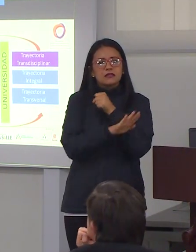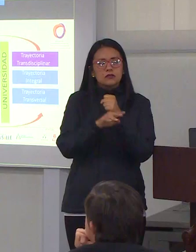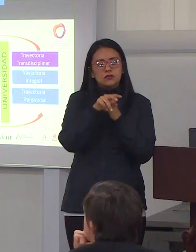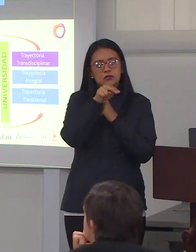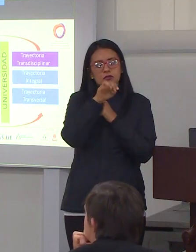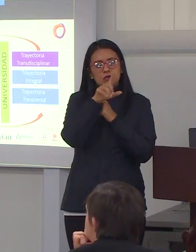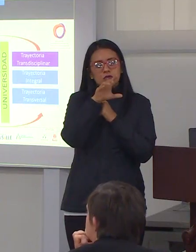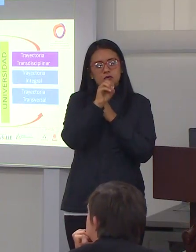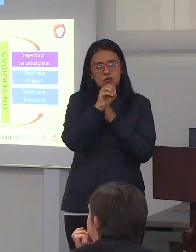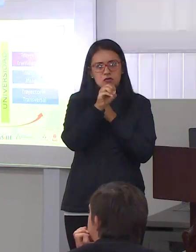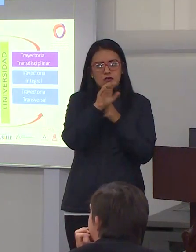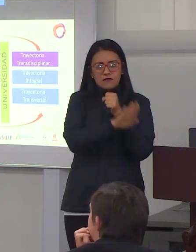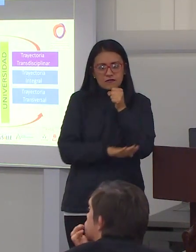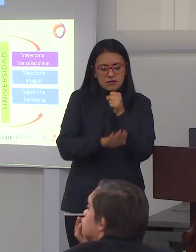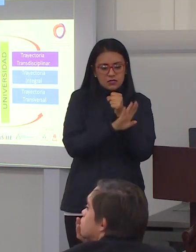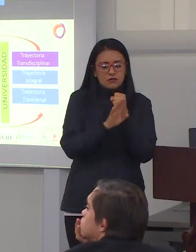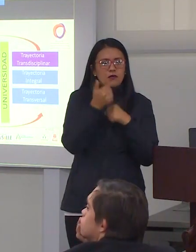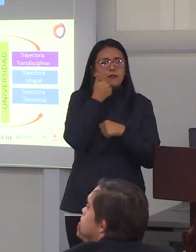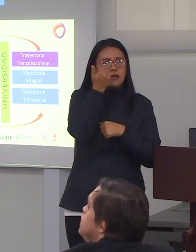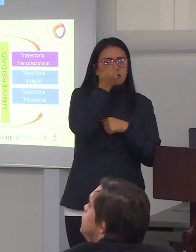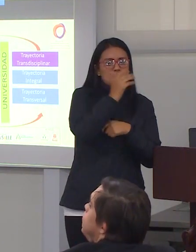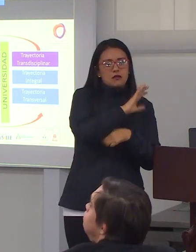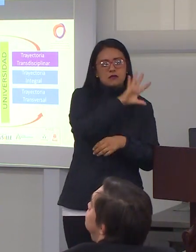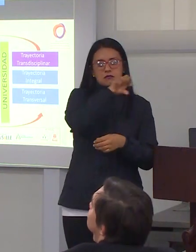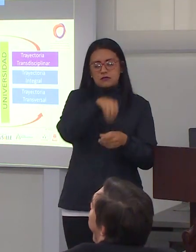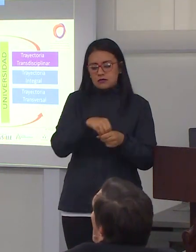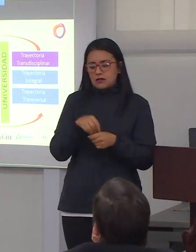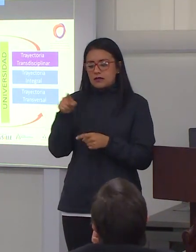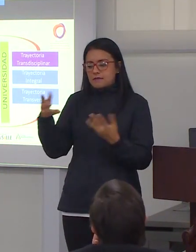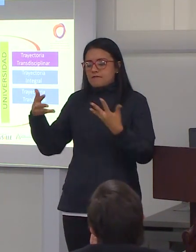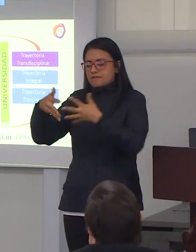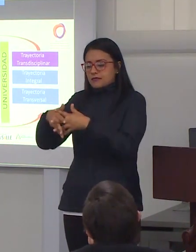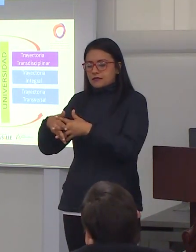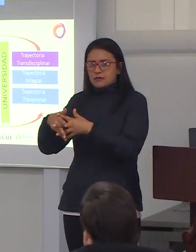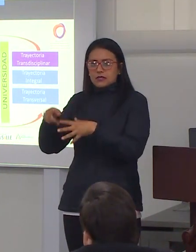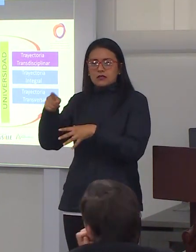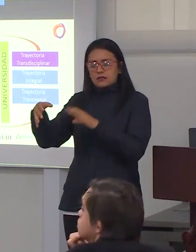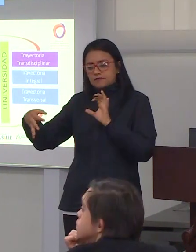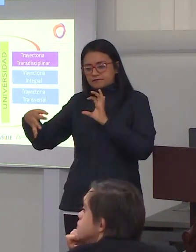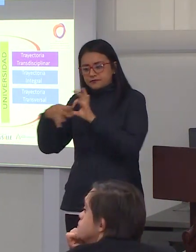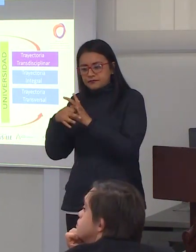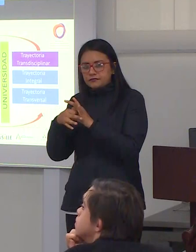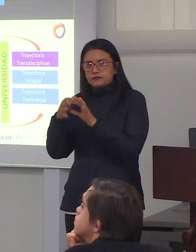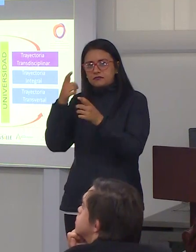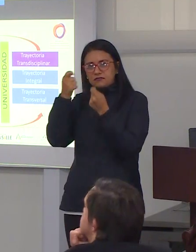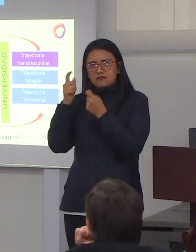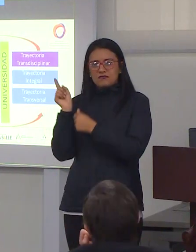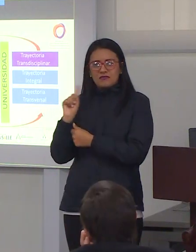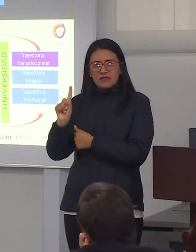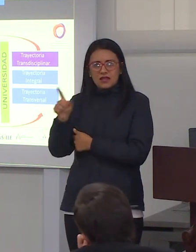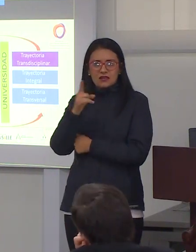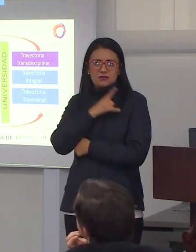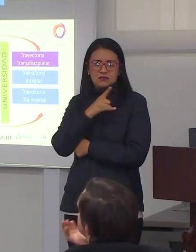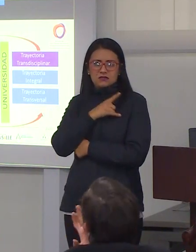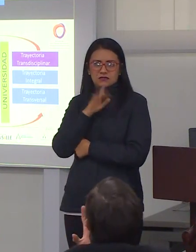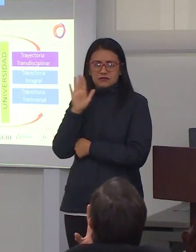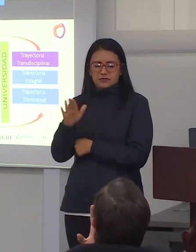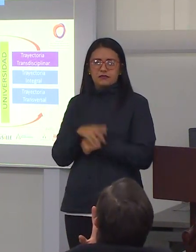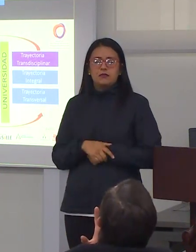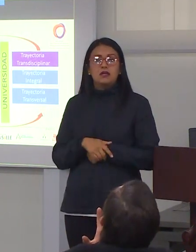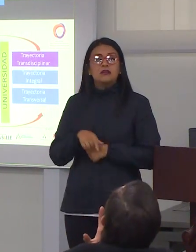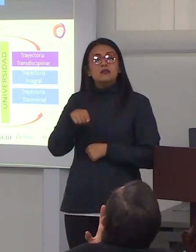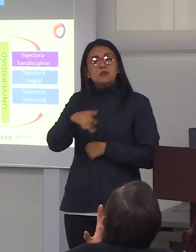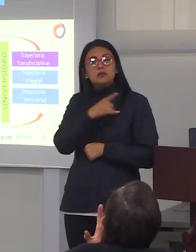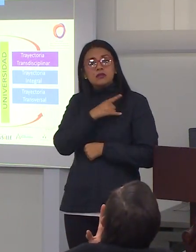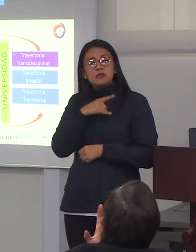núcleo básico desde transición a la vida adulta y una trayectoria mixta que se articula con las trayectorias ya de la universidad. La